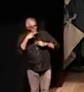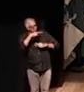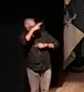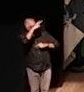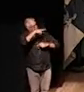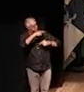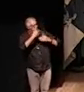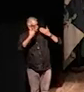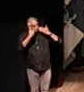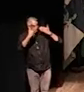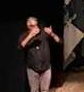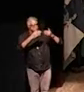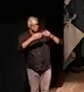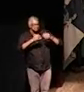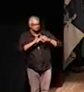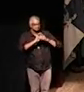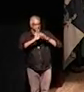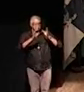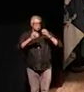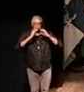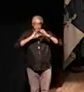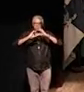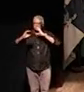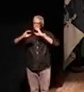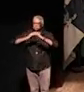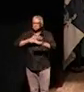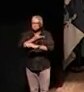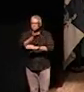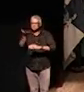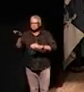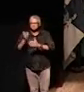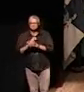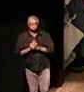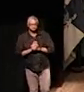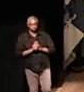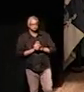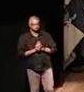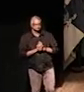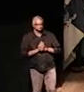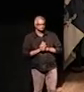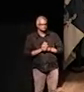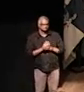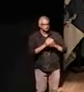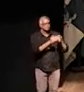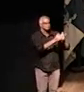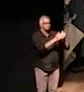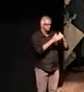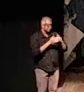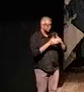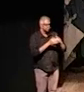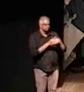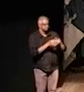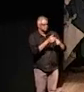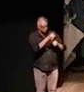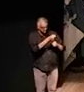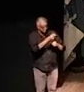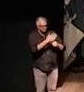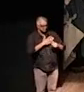me comunicando com vocês não passa para mim peço para passar